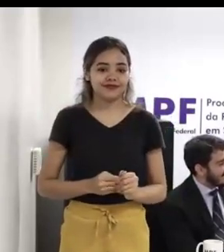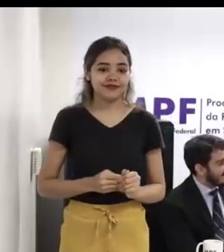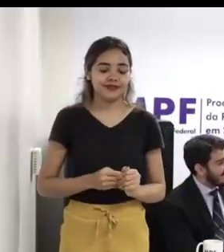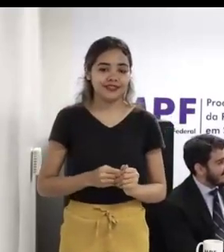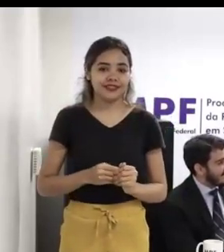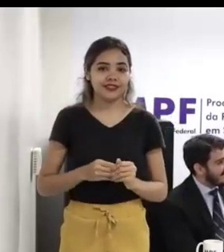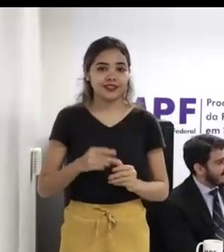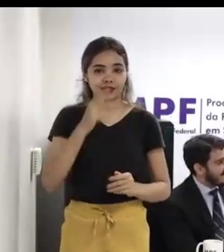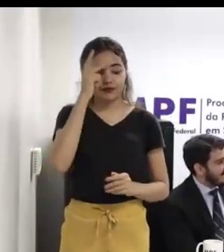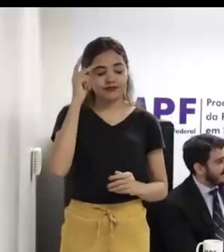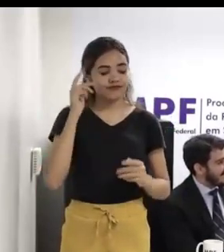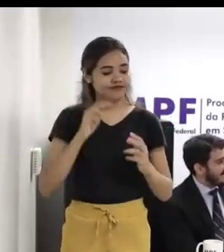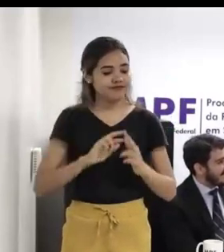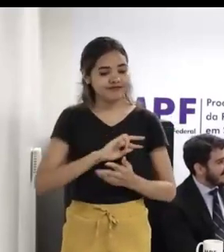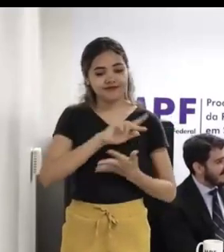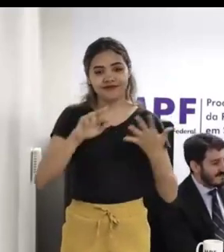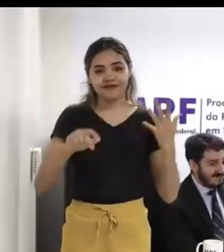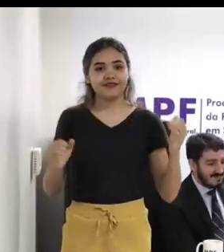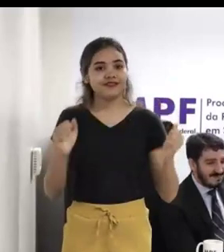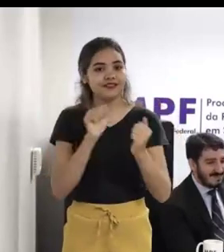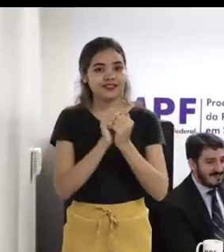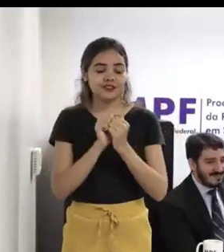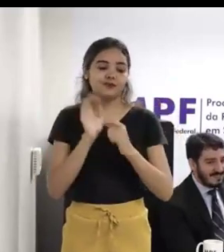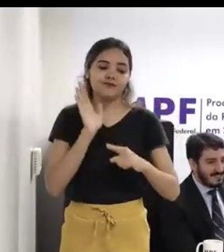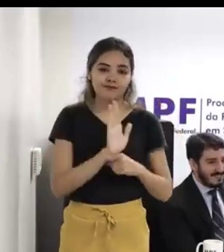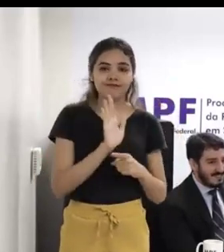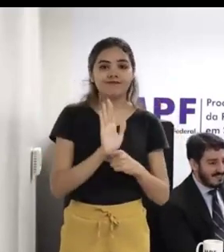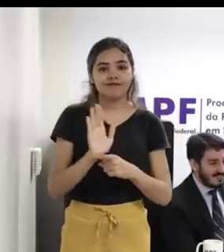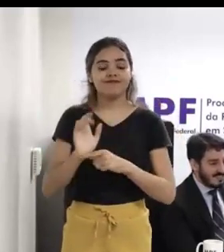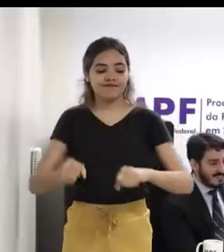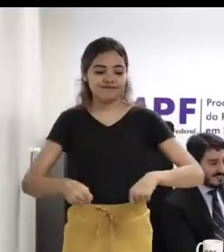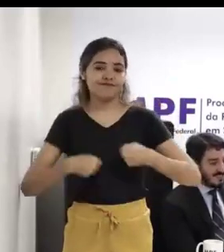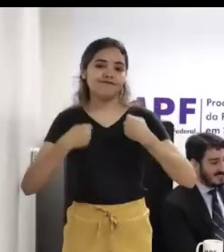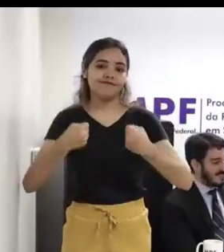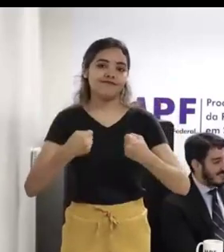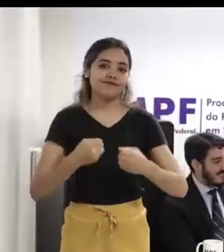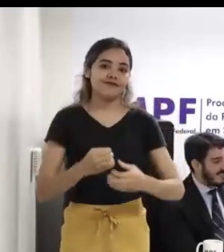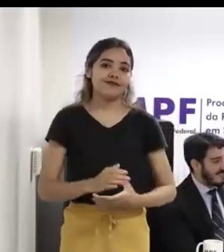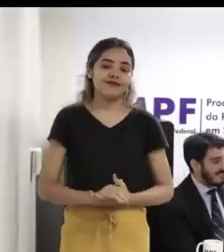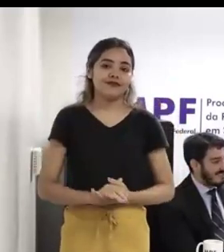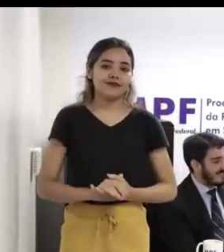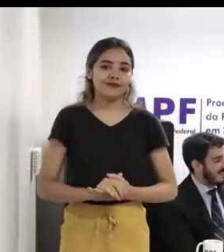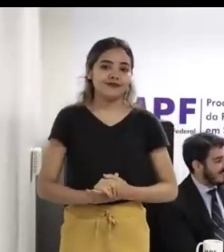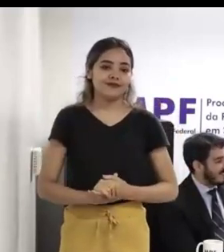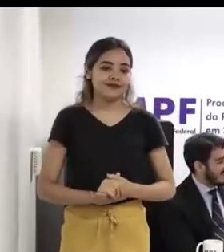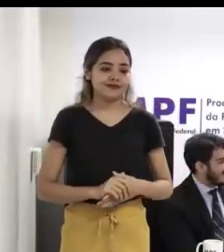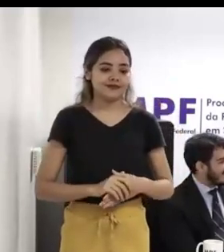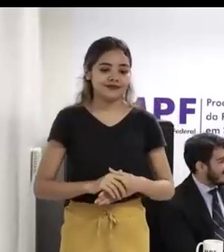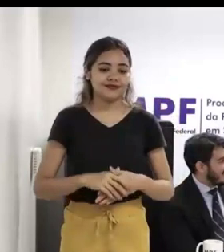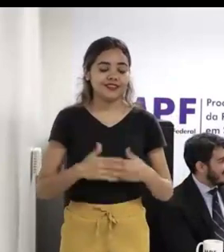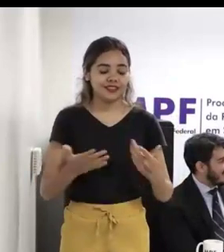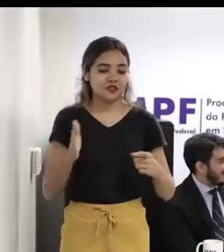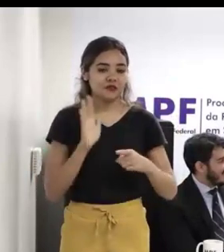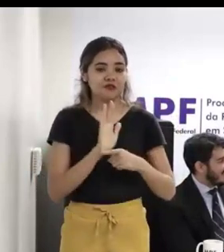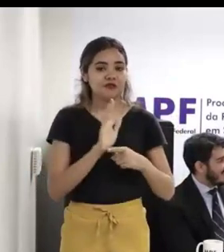gente Somando Forças e realmente desenvolvendo juntos novas estratégias Com certeza só quem ganha com isso é a população e